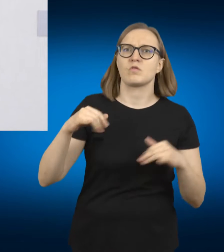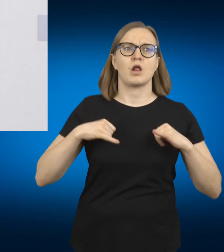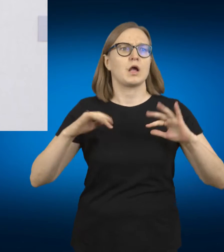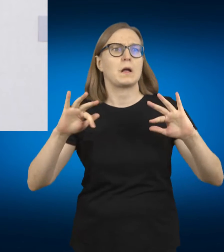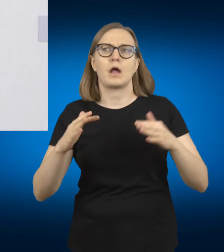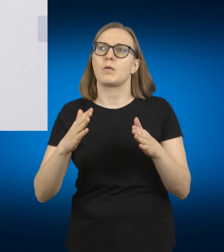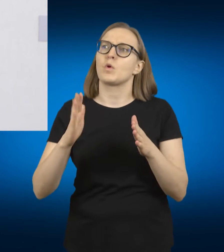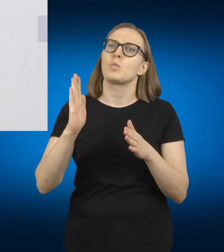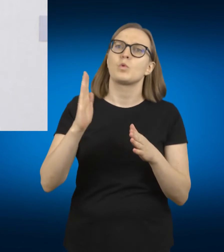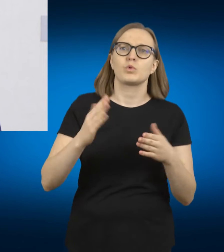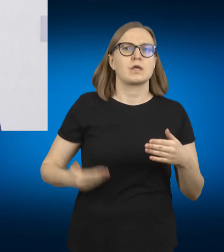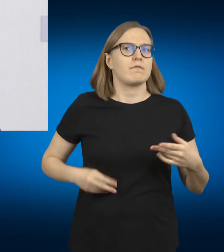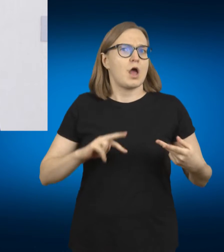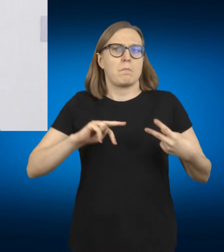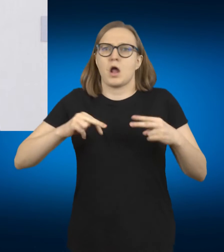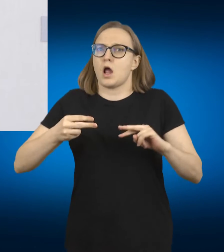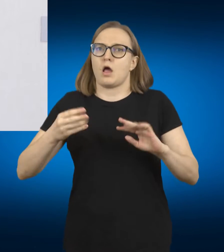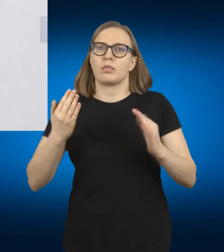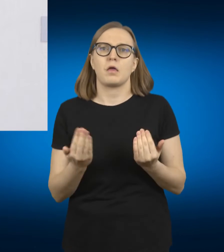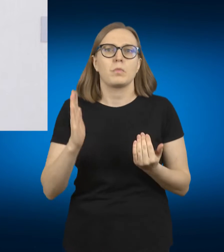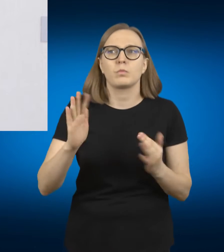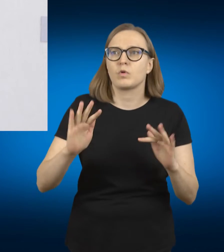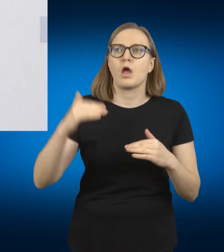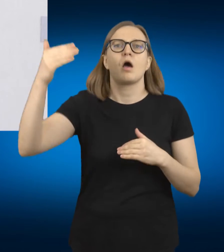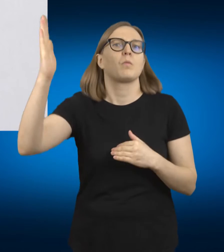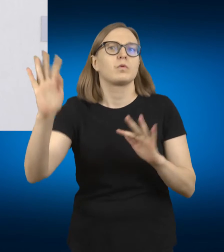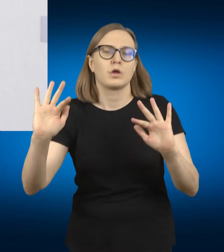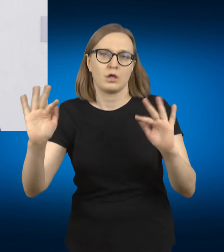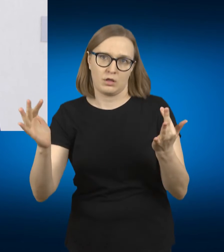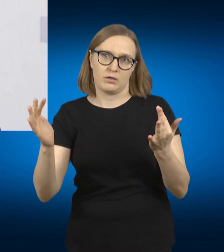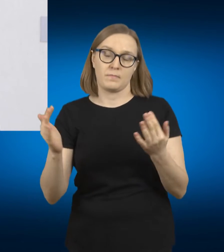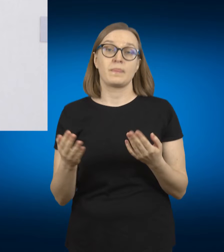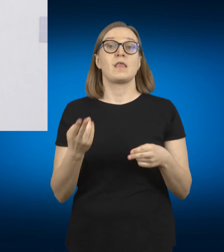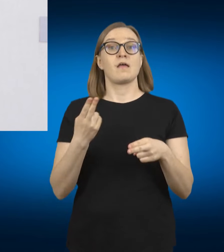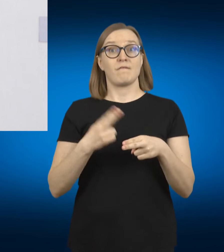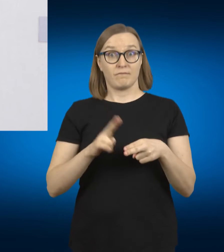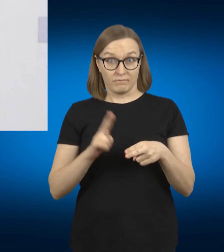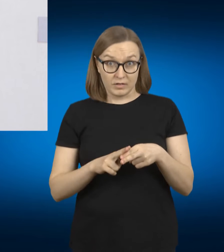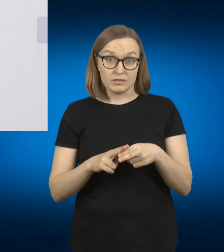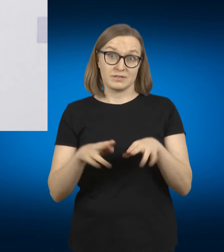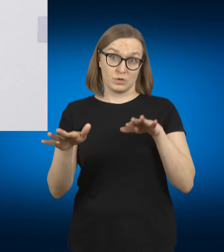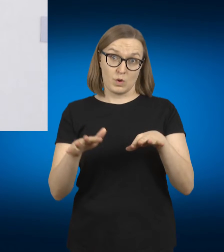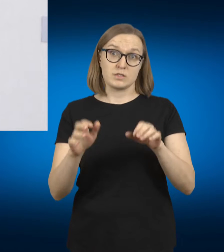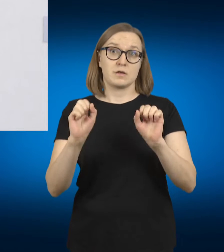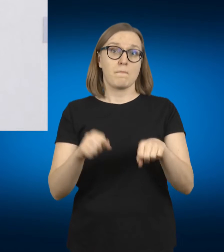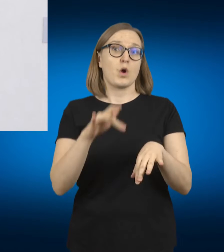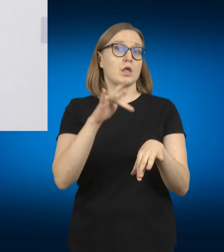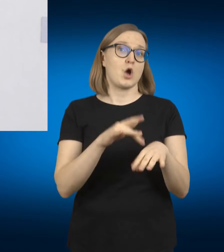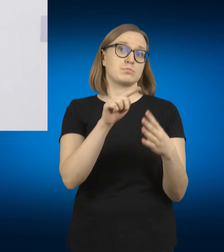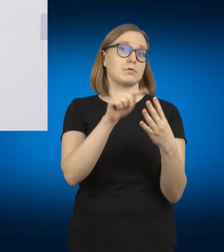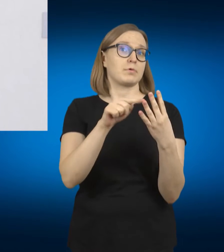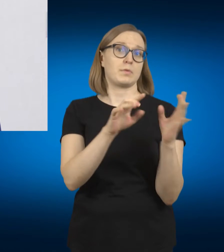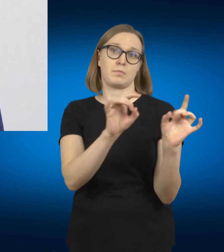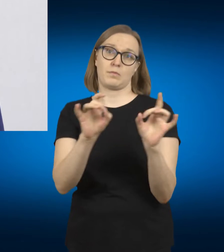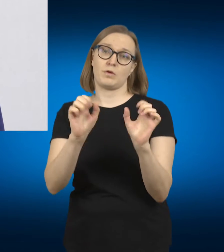ir kaip visa tai paveiks mūsų gyvenimą dabar ir ateityje. Tai yra būdingos tam tikros reakcijos visiems žmonėm, tiek vaikam, tiek